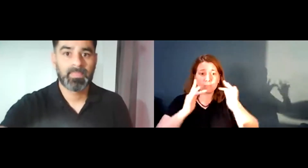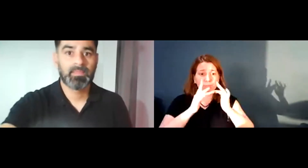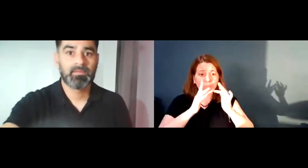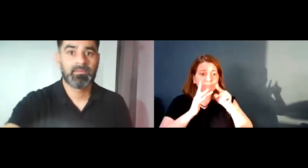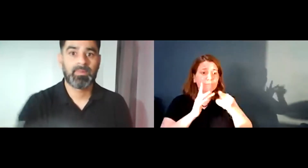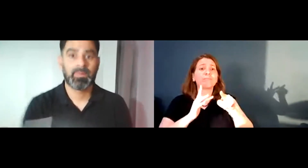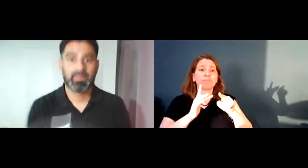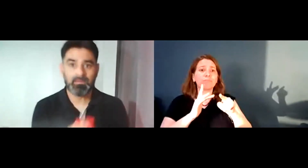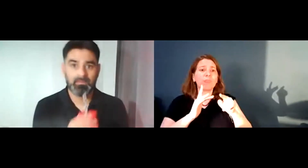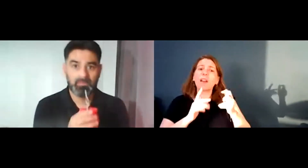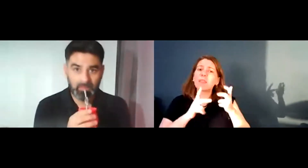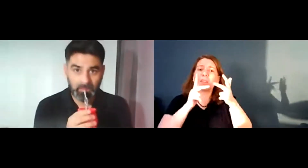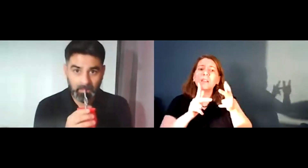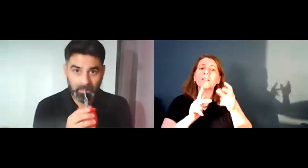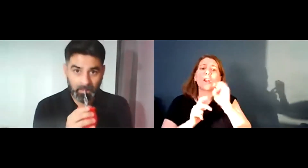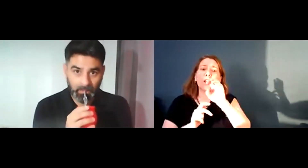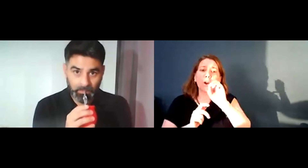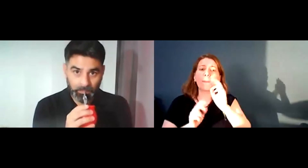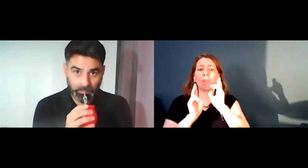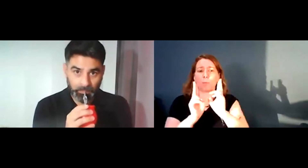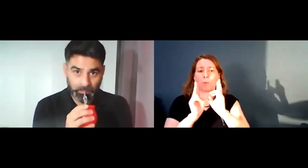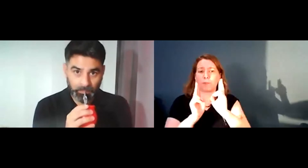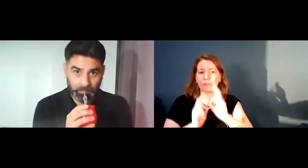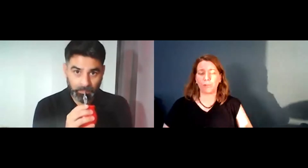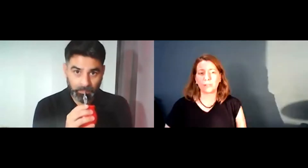dato. Muchas gracias. Bueno.